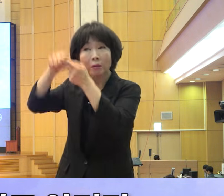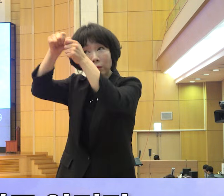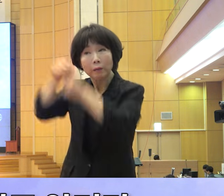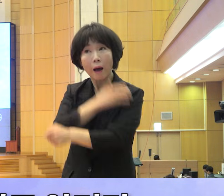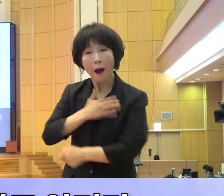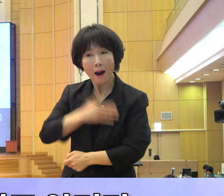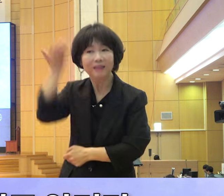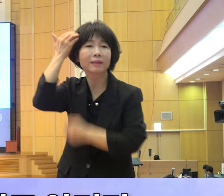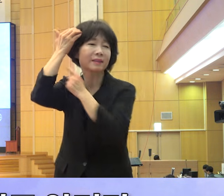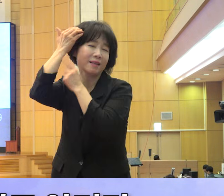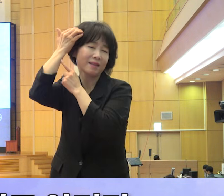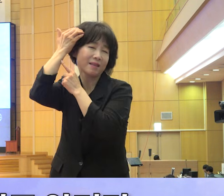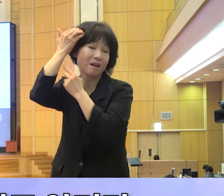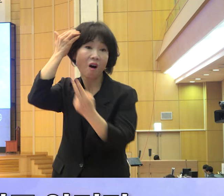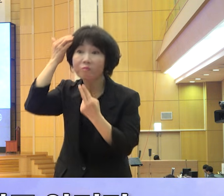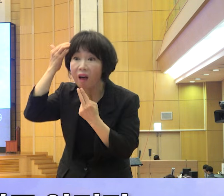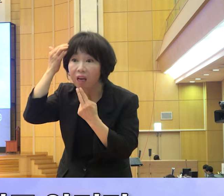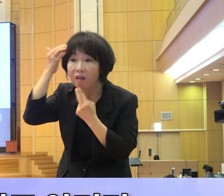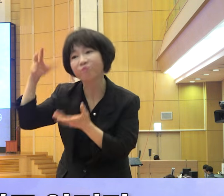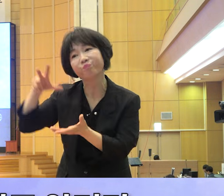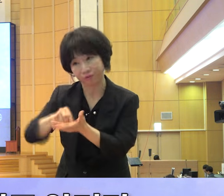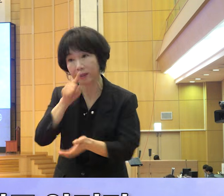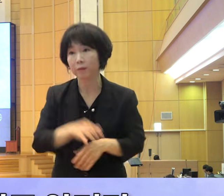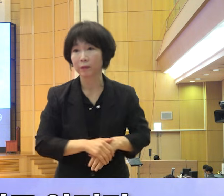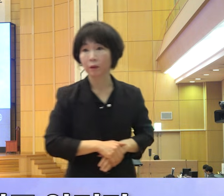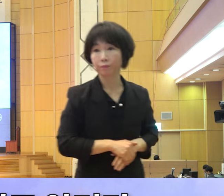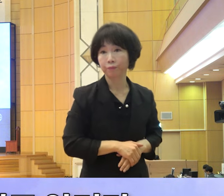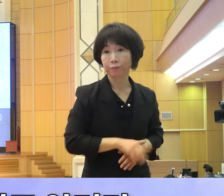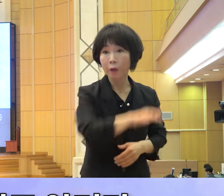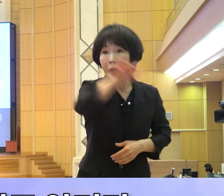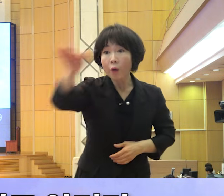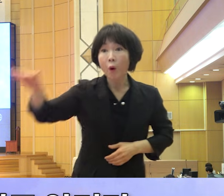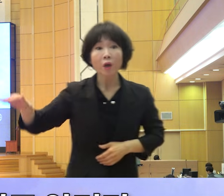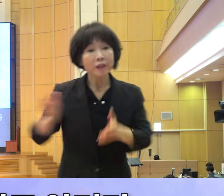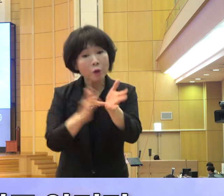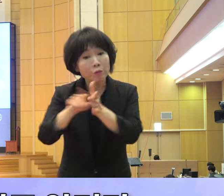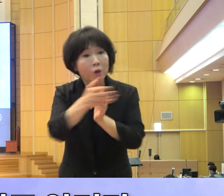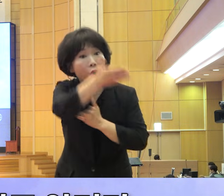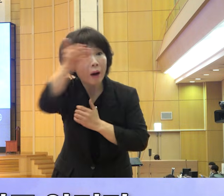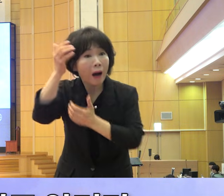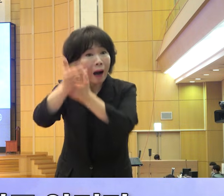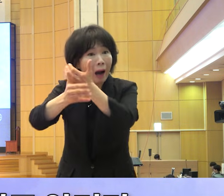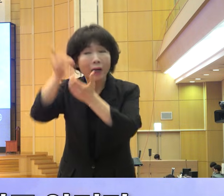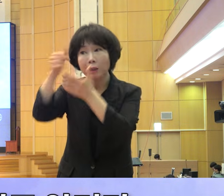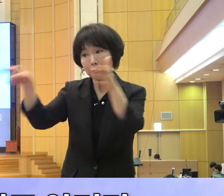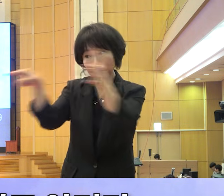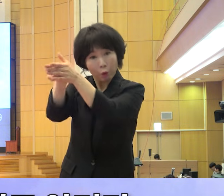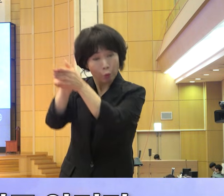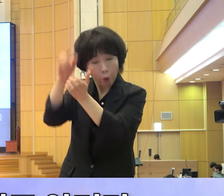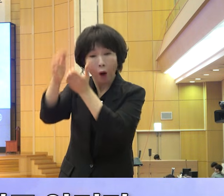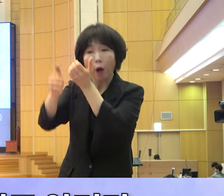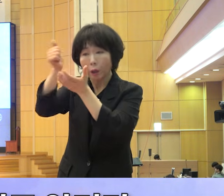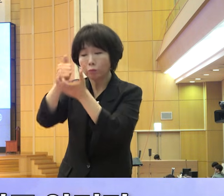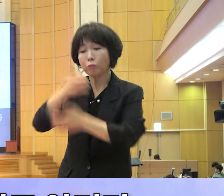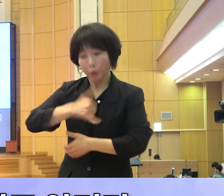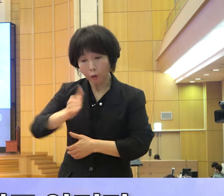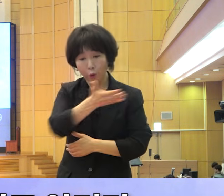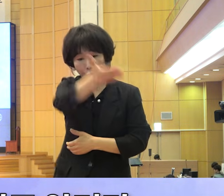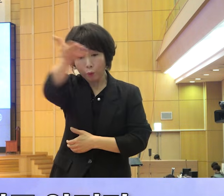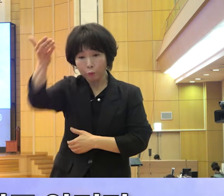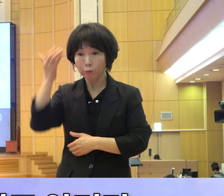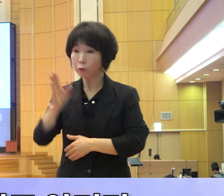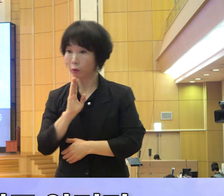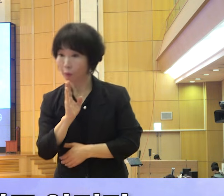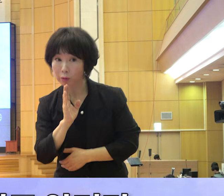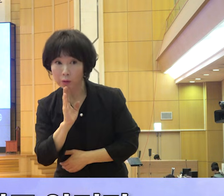지식이 없다는 것이 문제예요. 이스라엘 백성들아, 하나님을 믿고 하나님 자녀